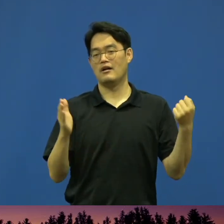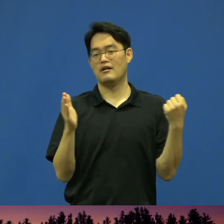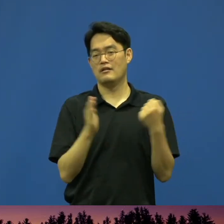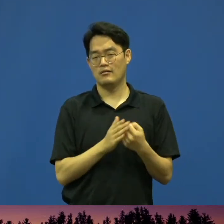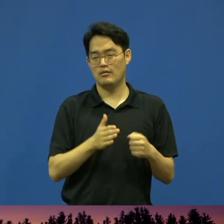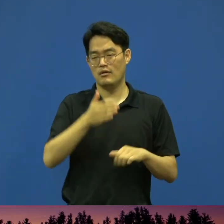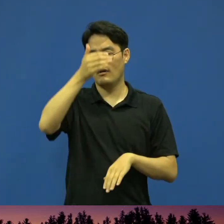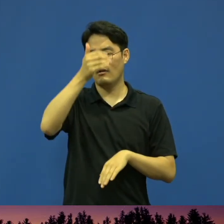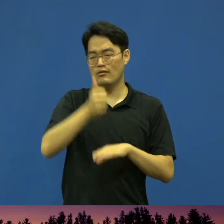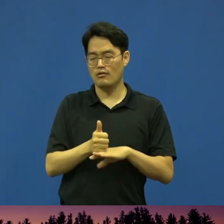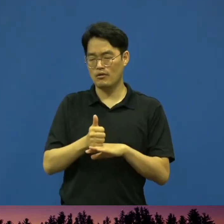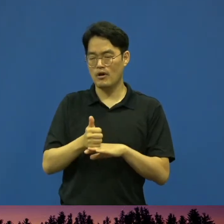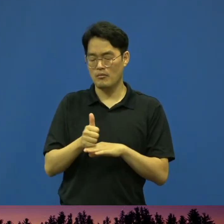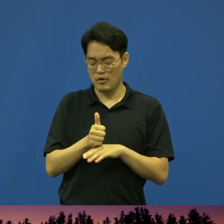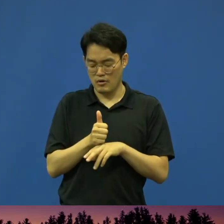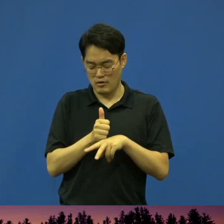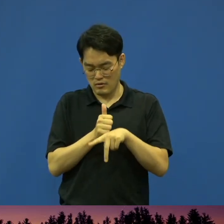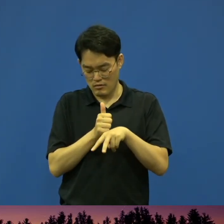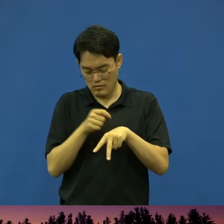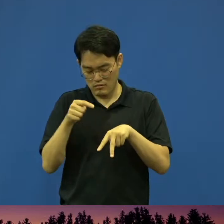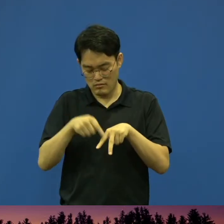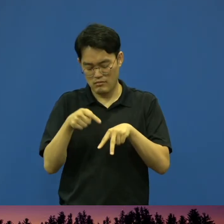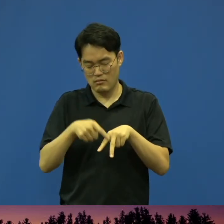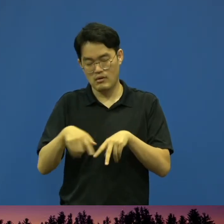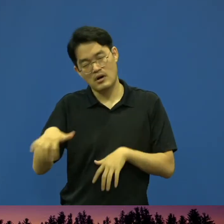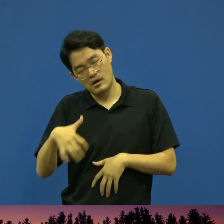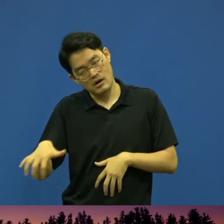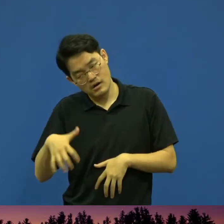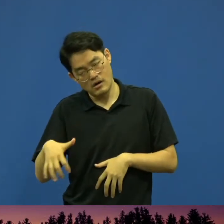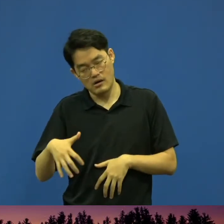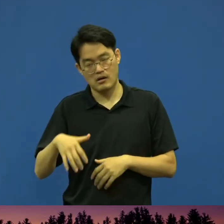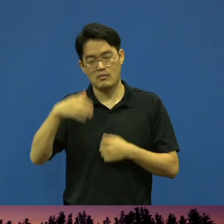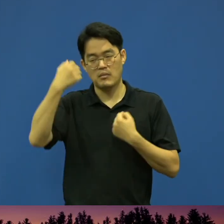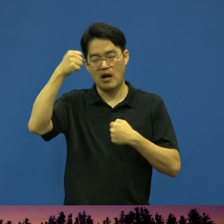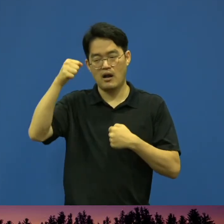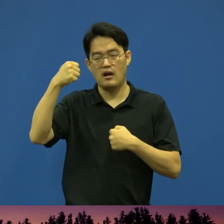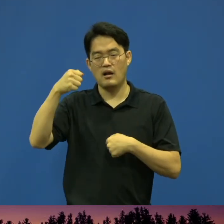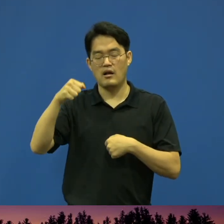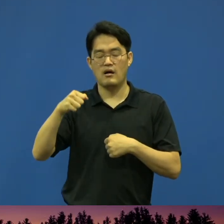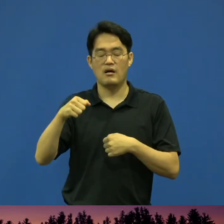하체가 불구가 되었어요. 두 다리를 다 못 쓰게 된 거죠.